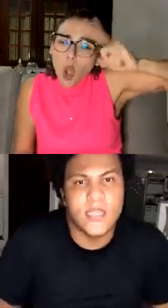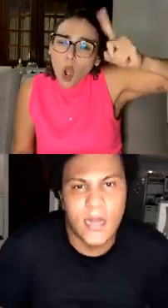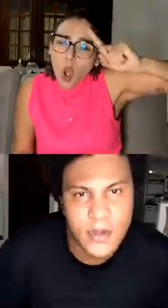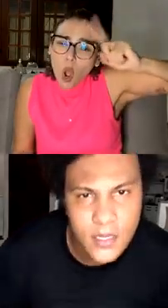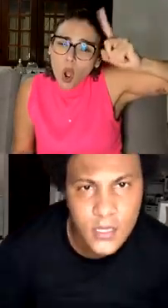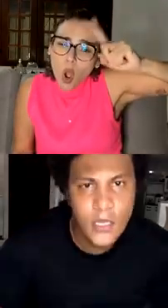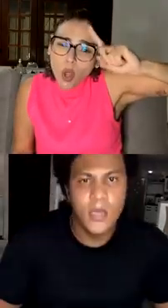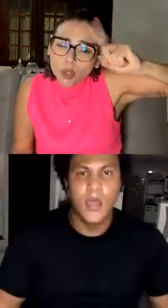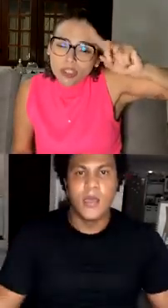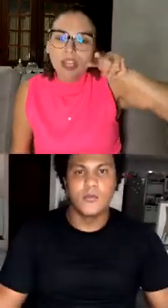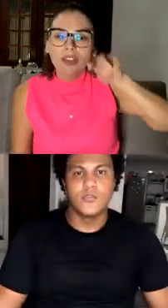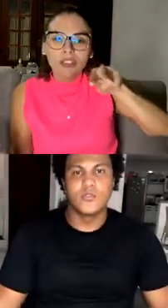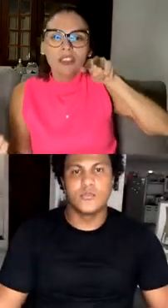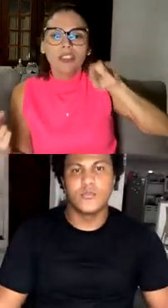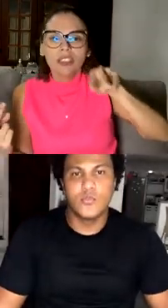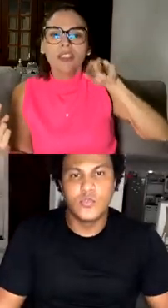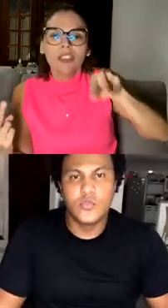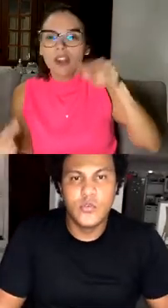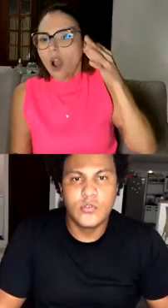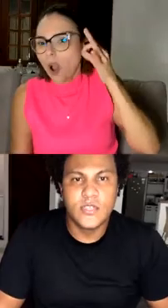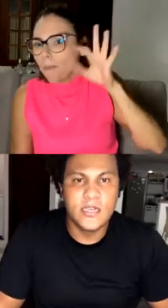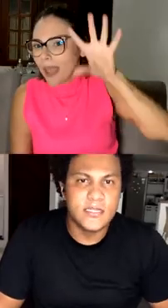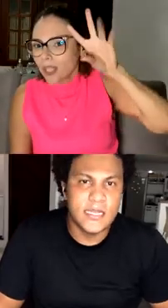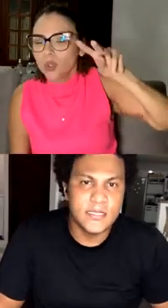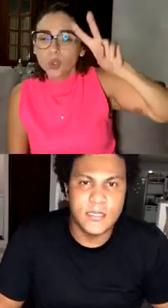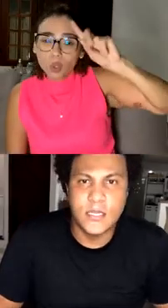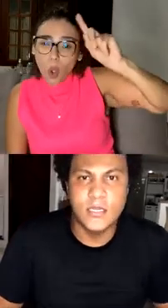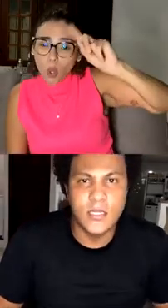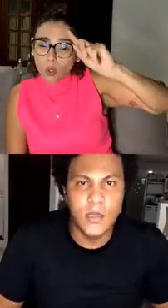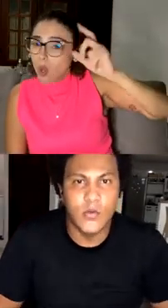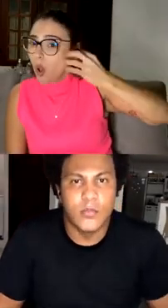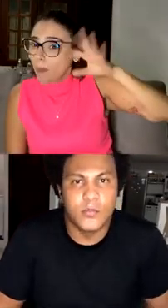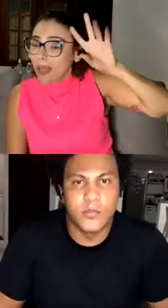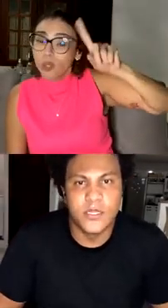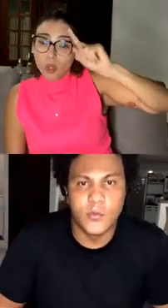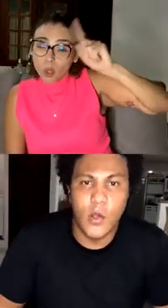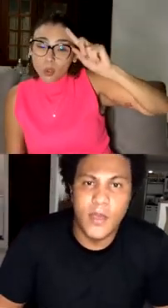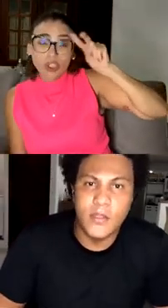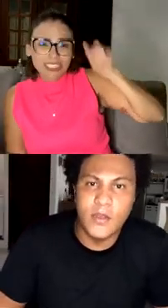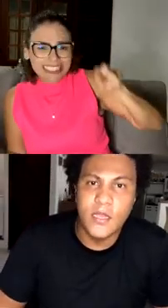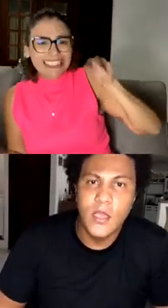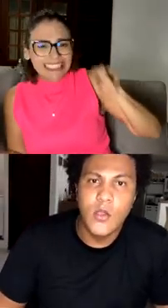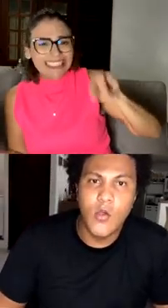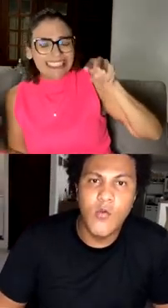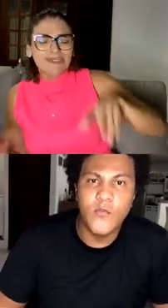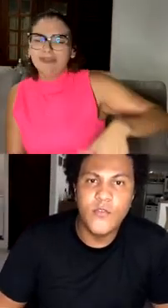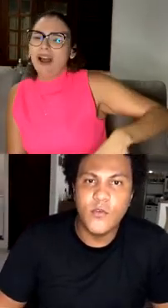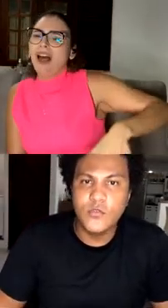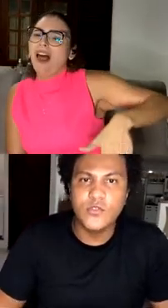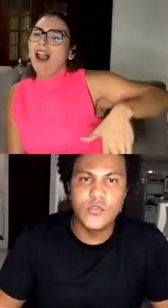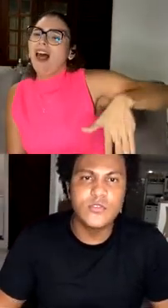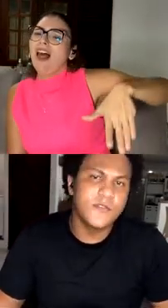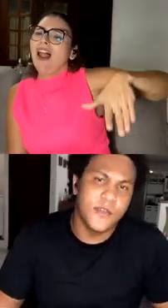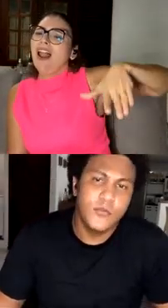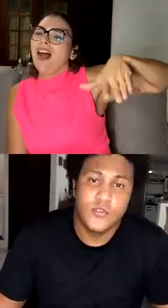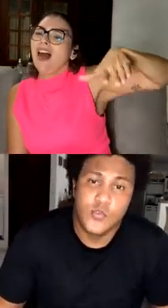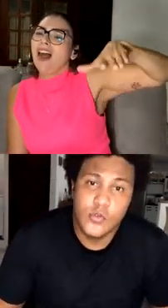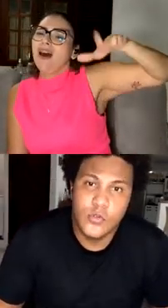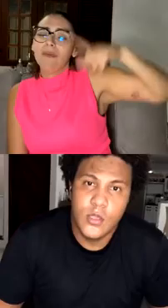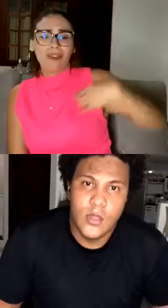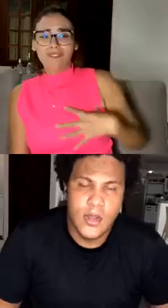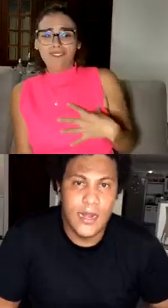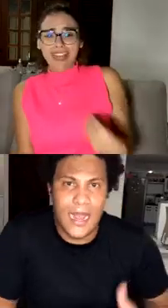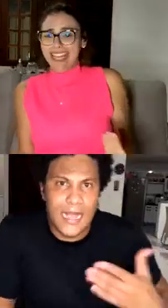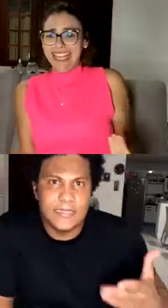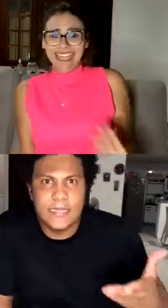surdos. É claro que os surdos, eles assistem, né? Por exemplo, o Roberto, ele convive com os surdos e vê os